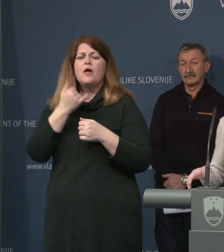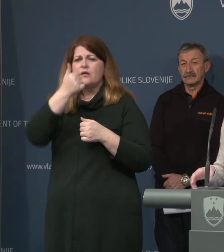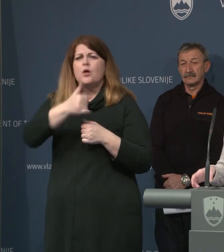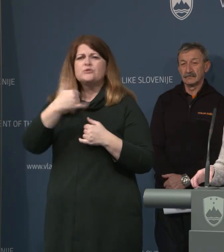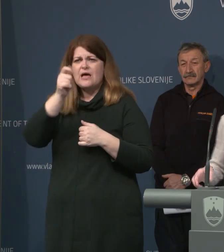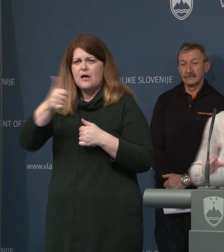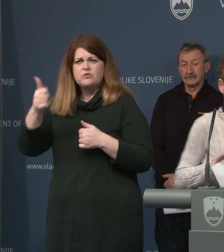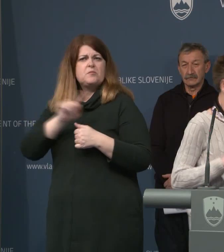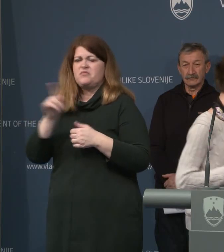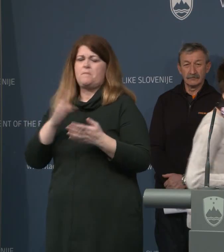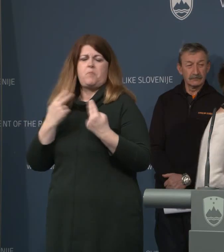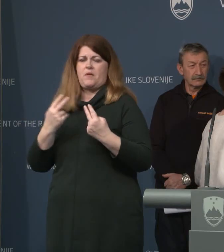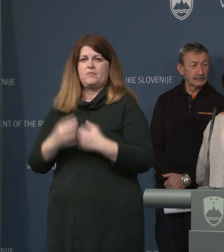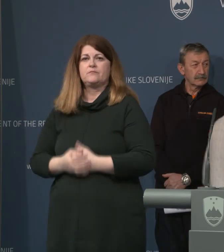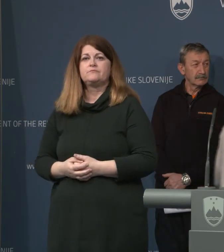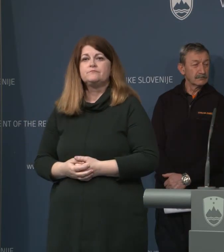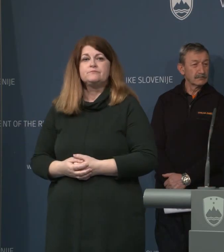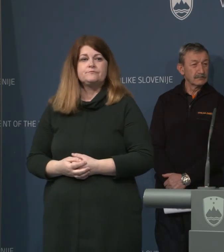pomembno.